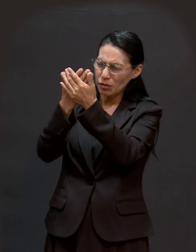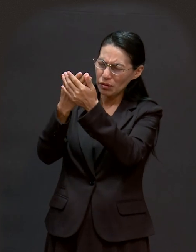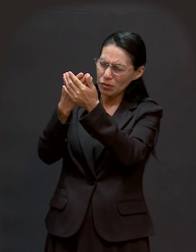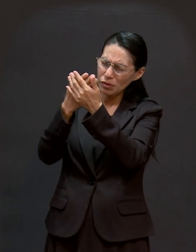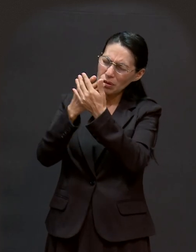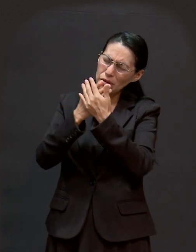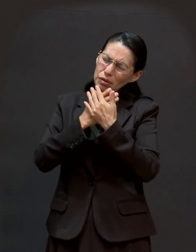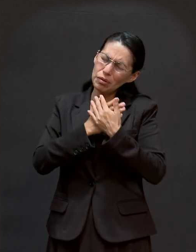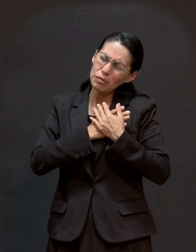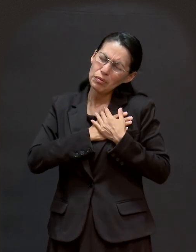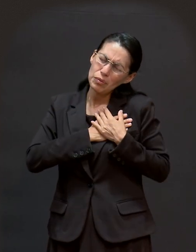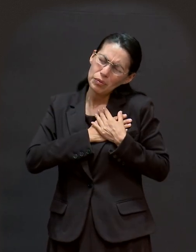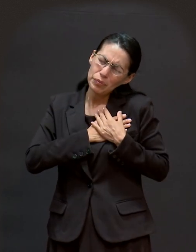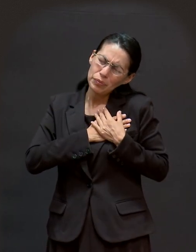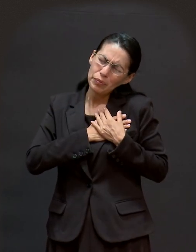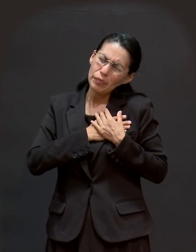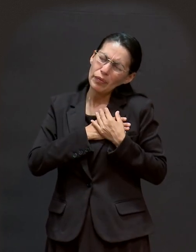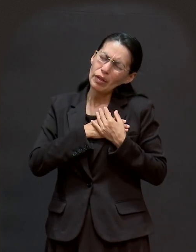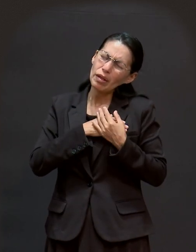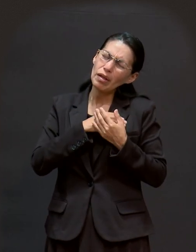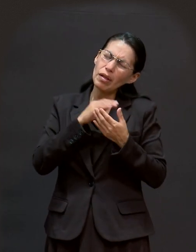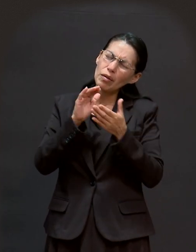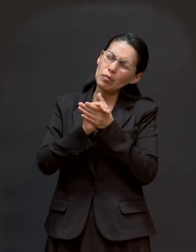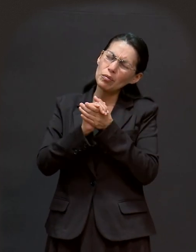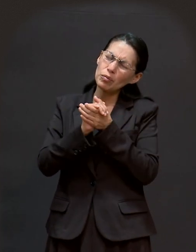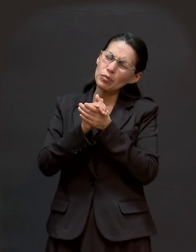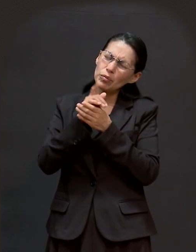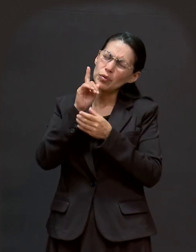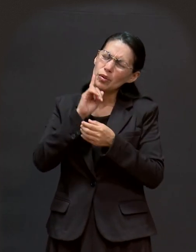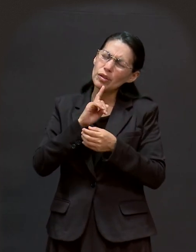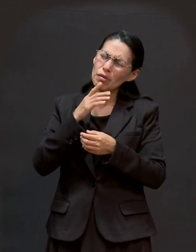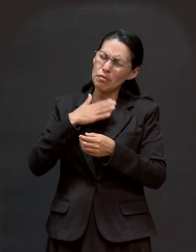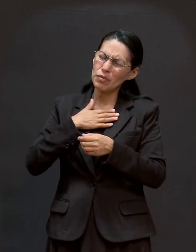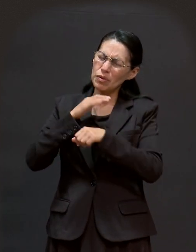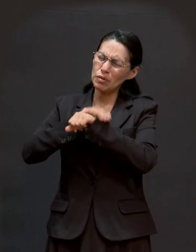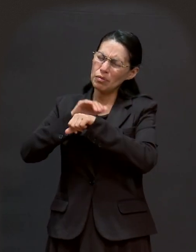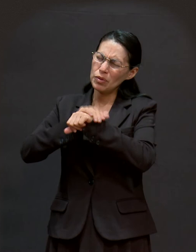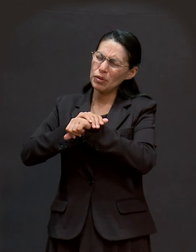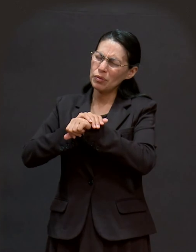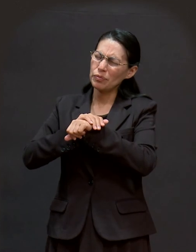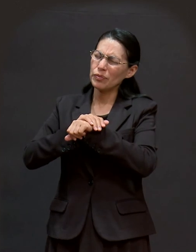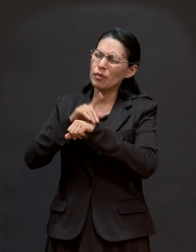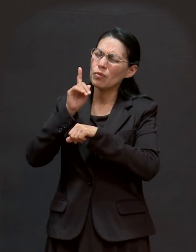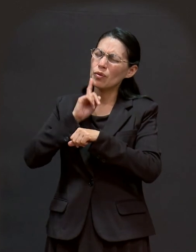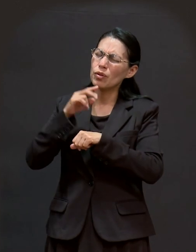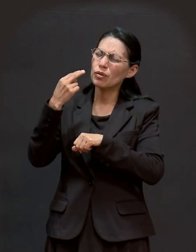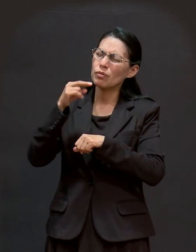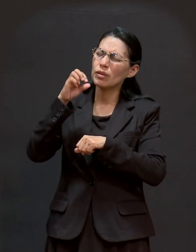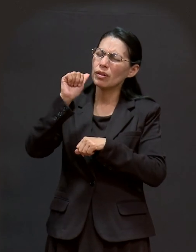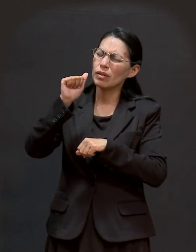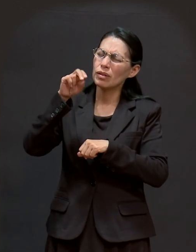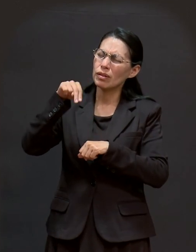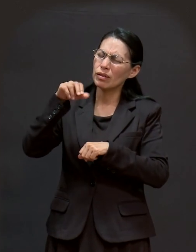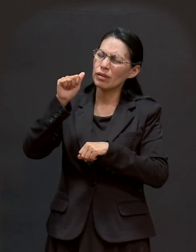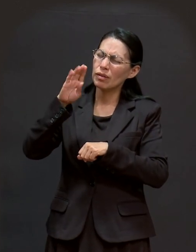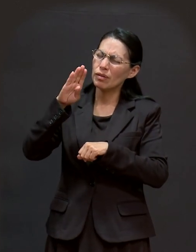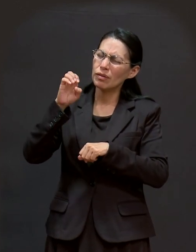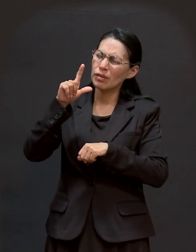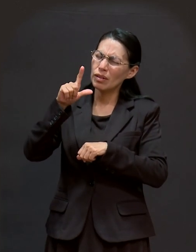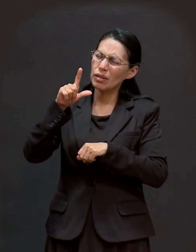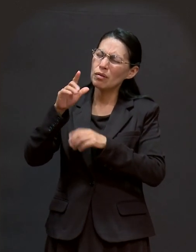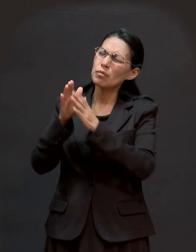al esposo de mi amigo iván anabel pedirte padre que tú seas su refugio que tú seas su fortaleza